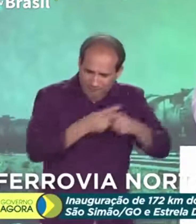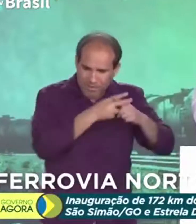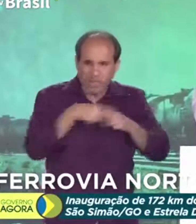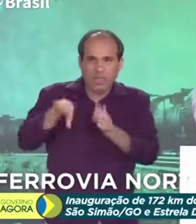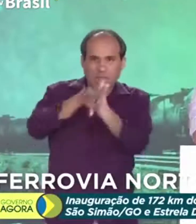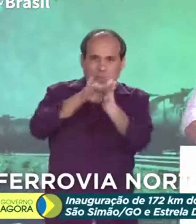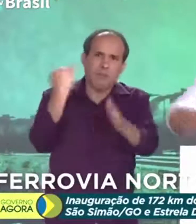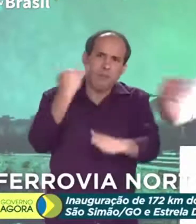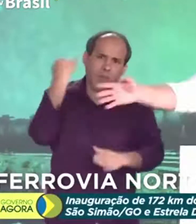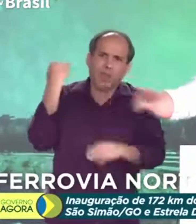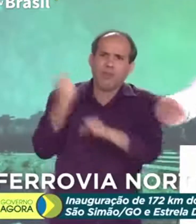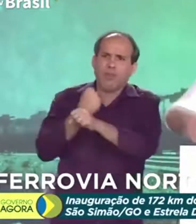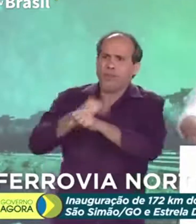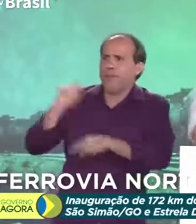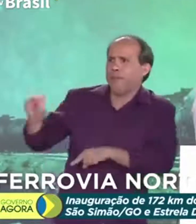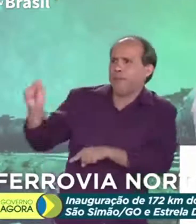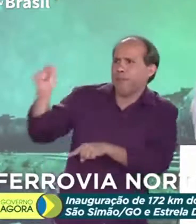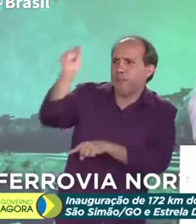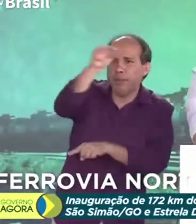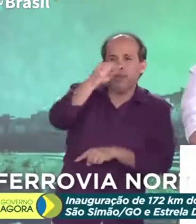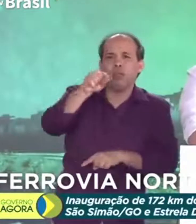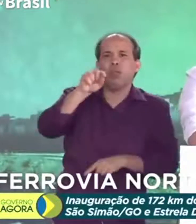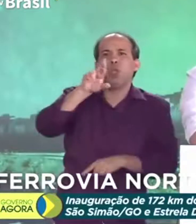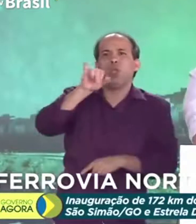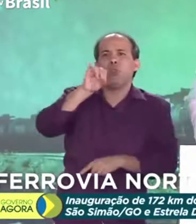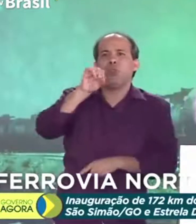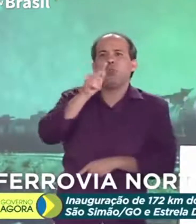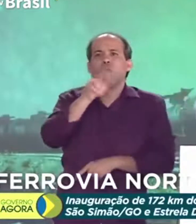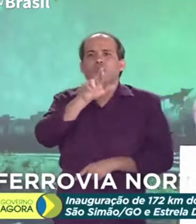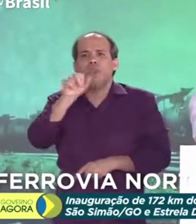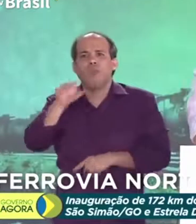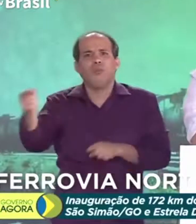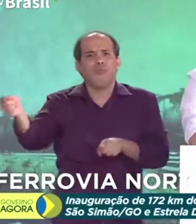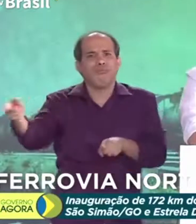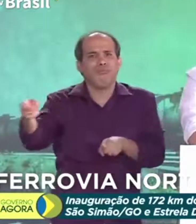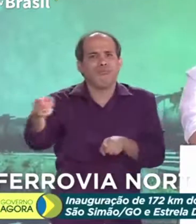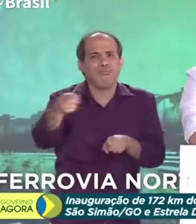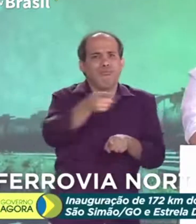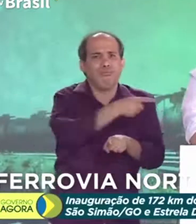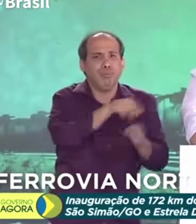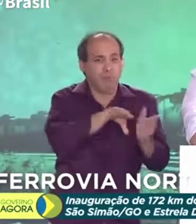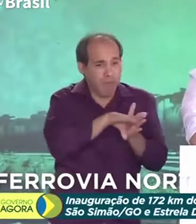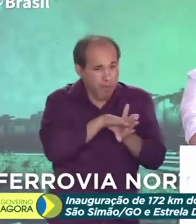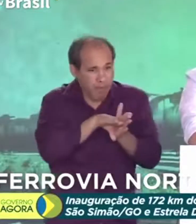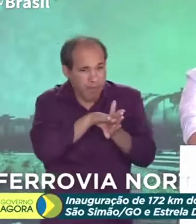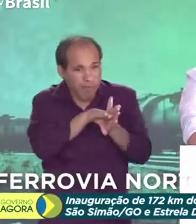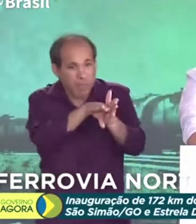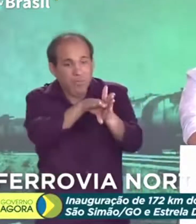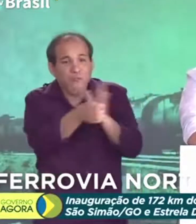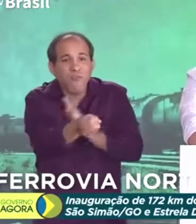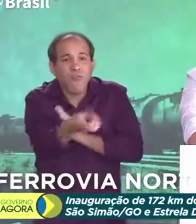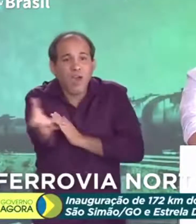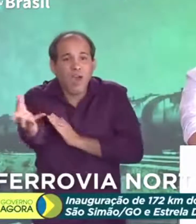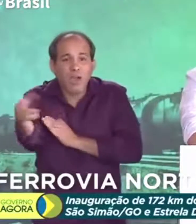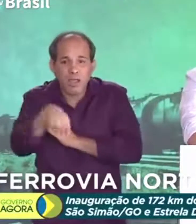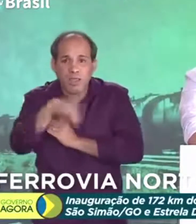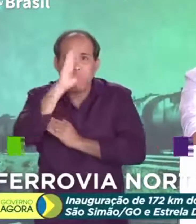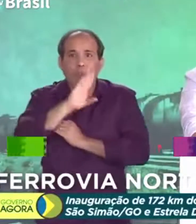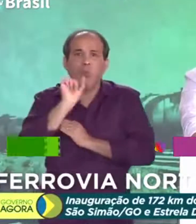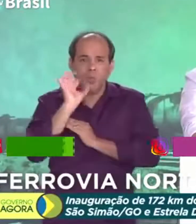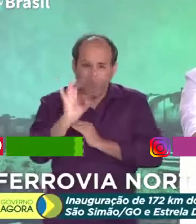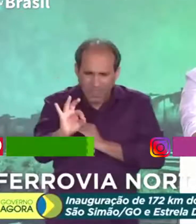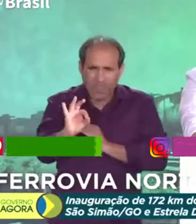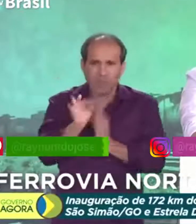Cruz Alta, Uruguaiana, ligação ao Porto do Rio Grande, ou seja, é um país que literalmente está entrando nos